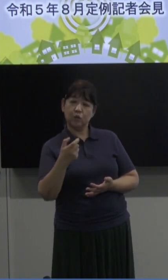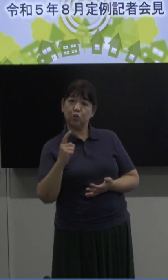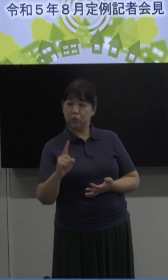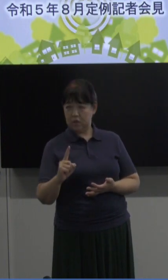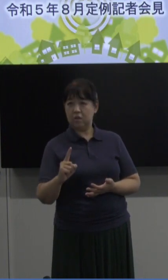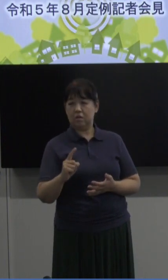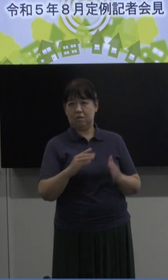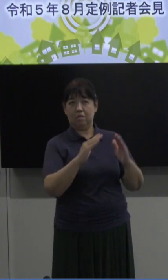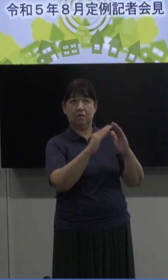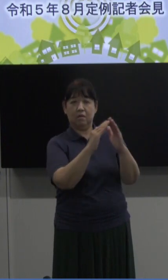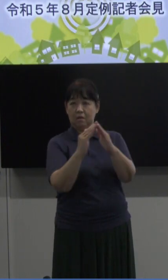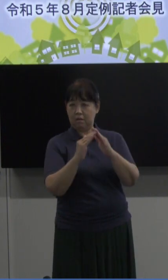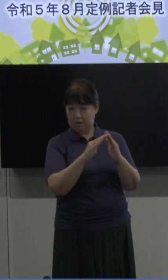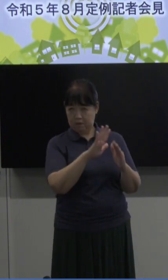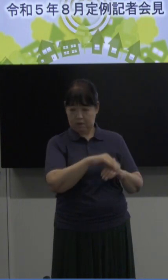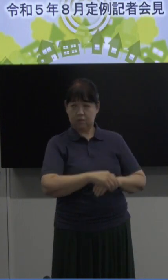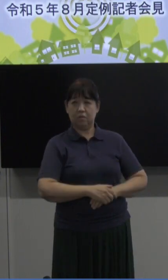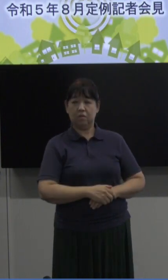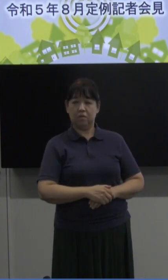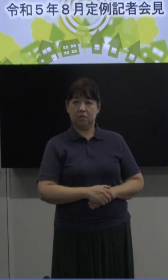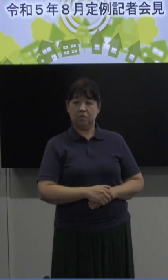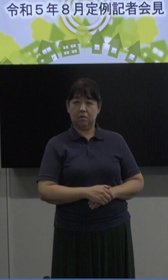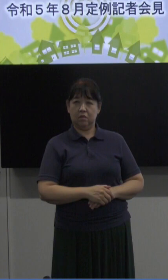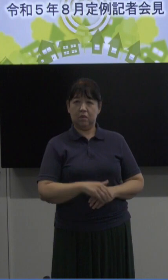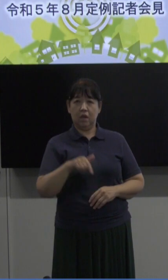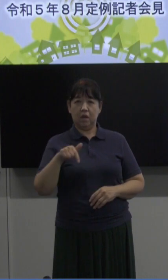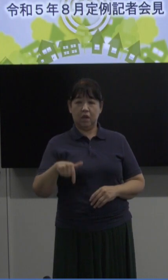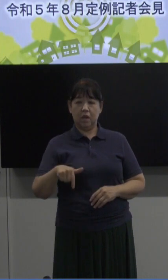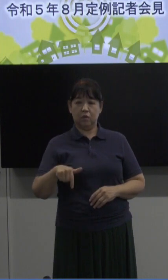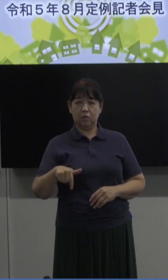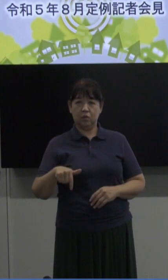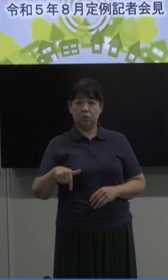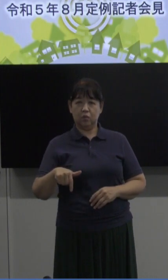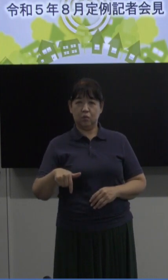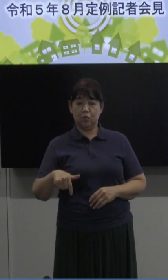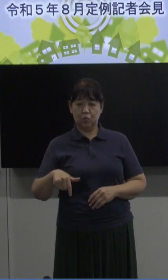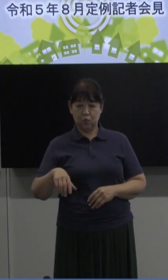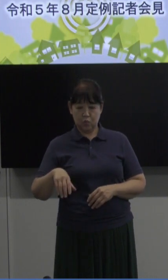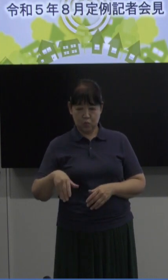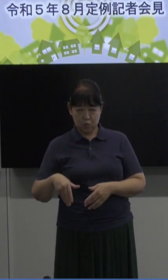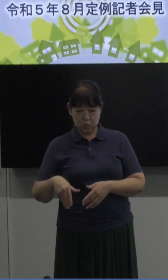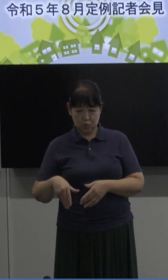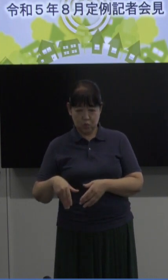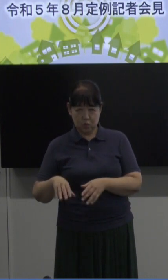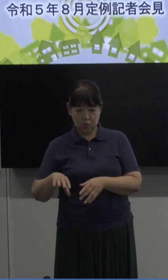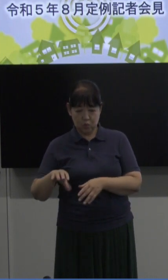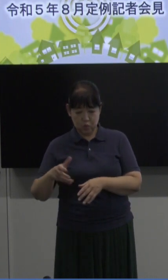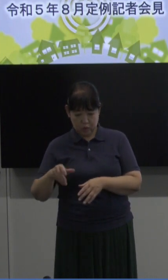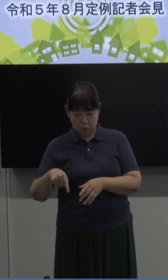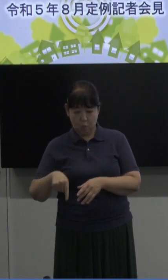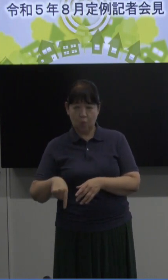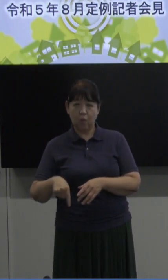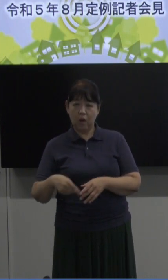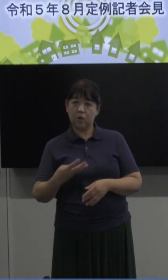でございます。で、2番目の下水道の使用者は約